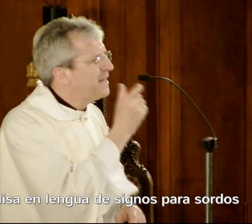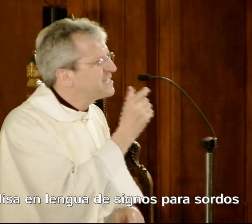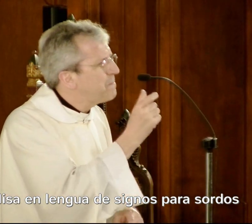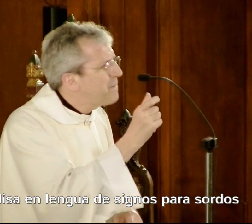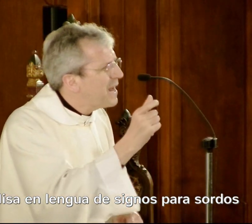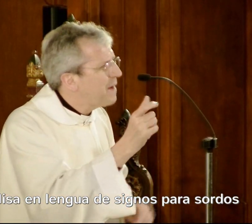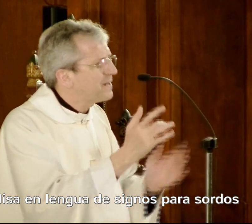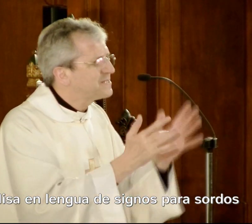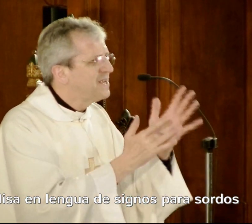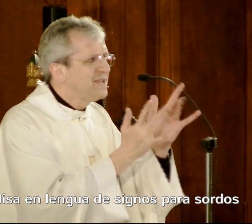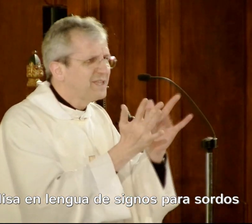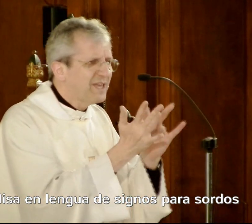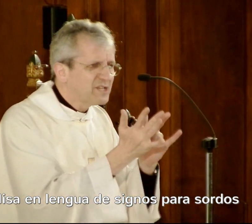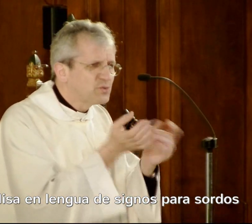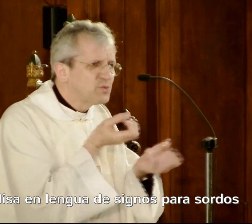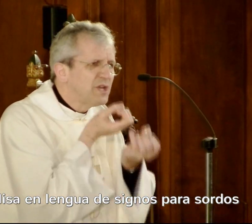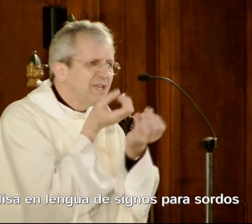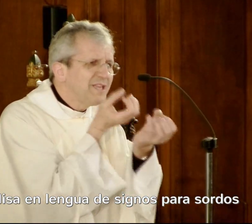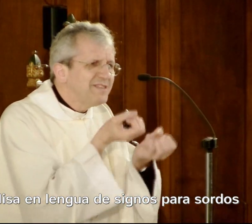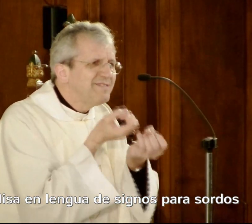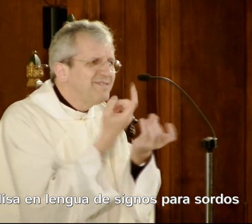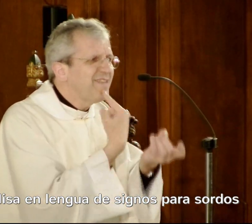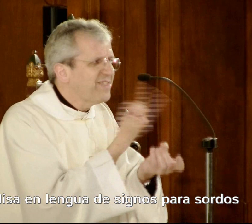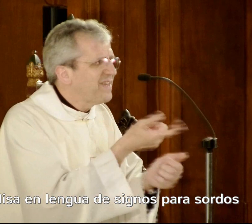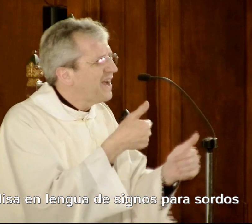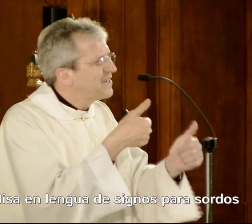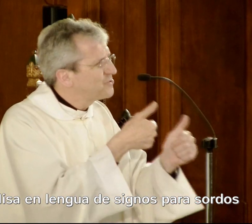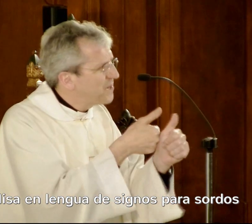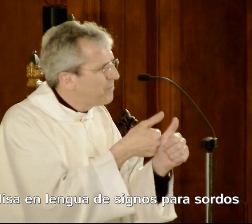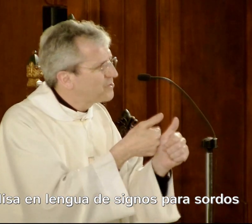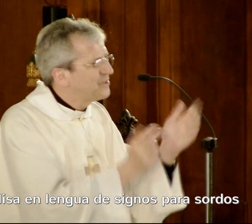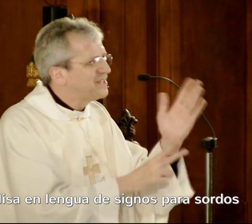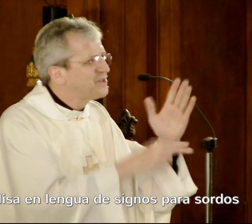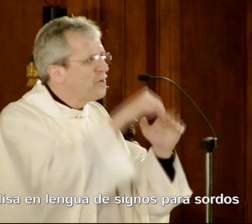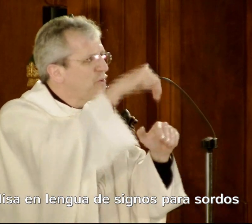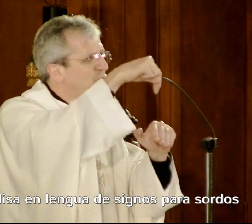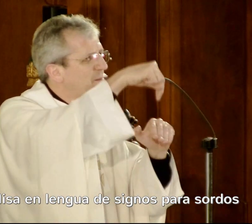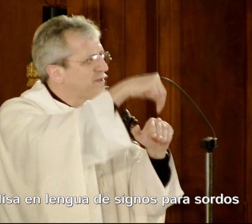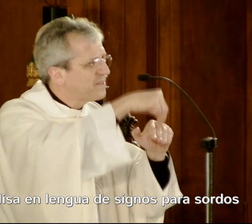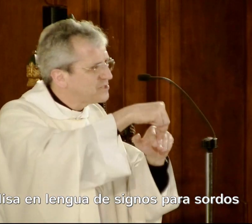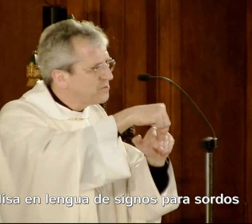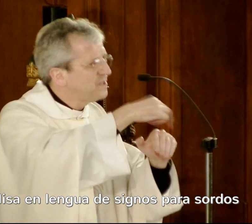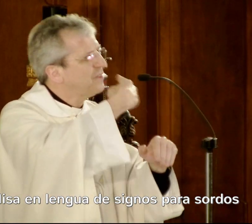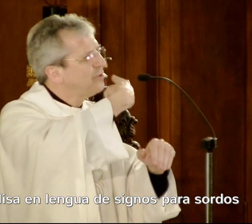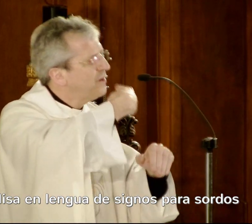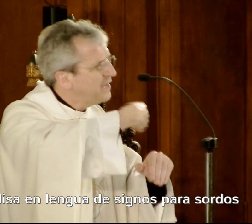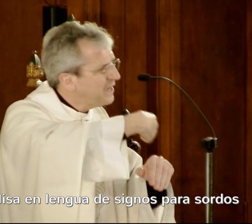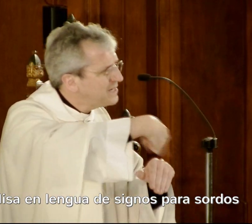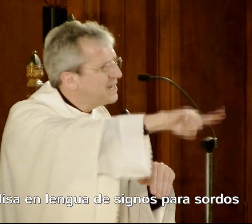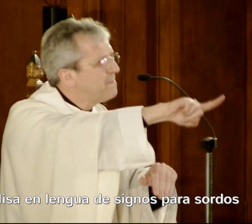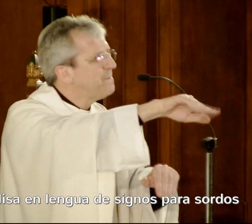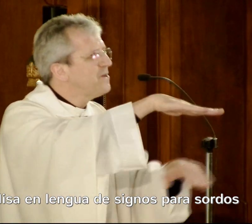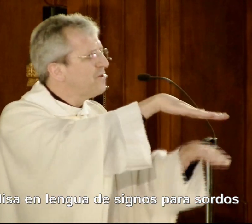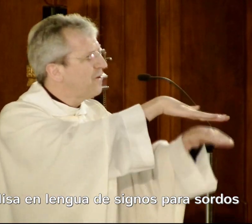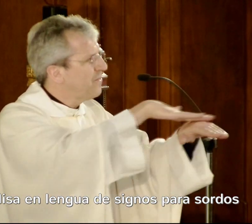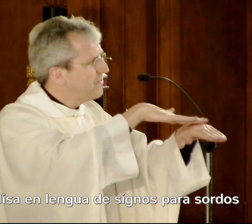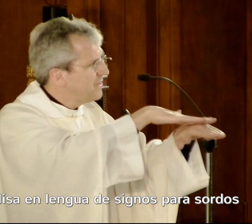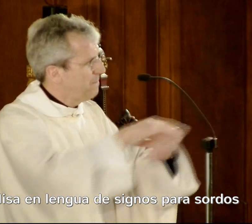primeras palabras que Jesús dice a sus apóstoles una vez resucitado es el envío del